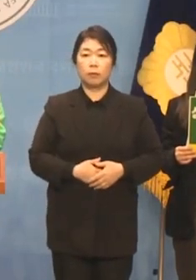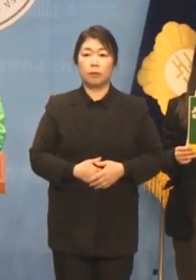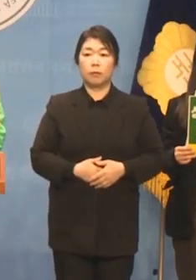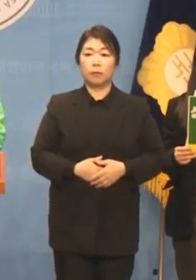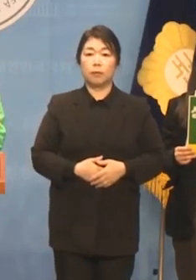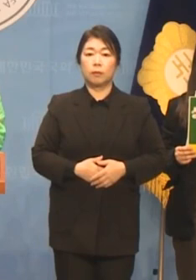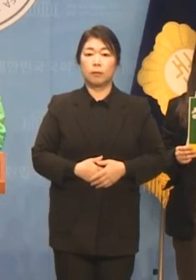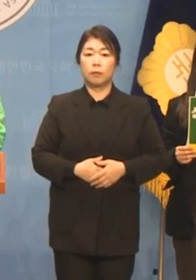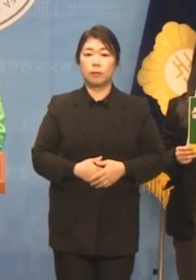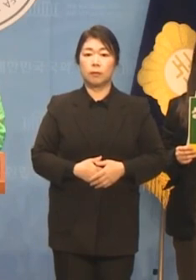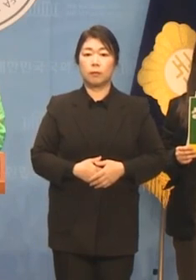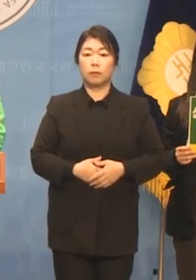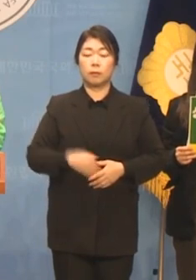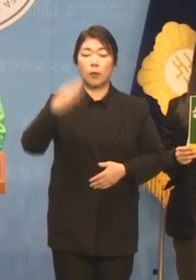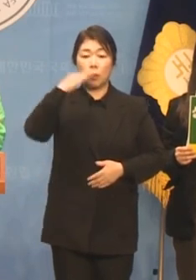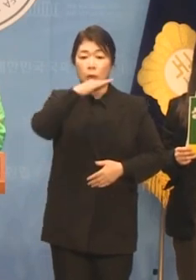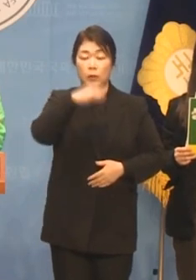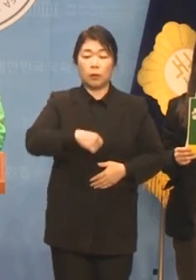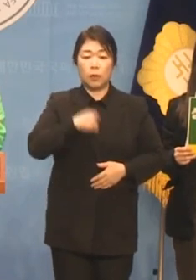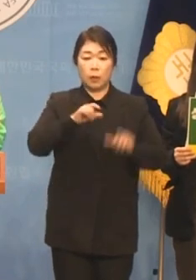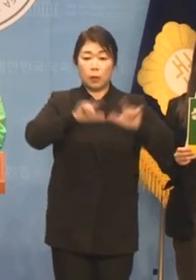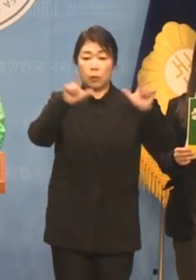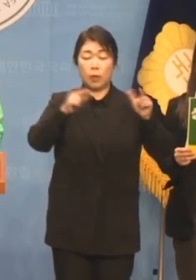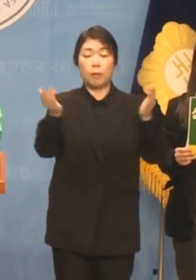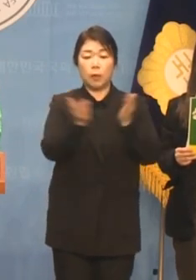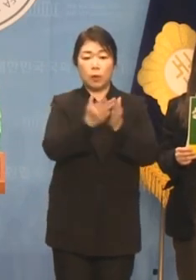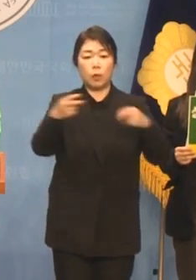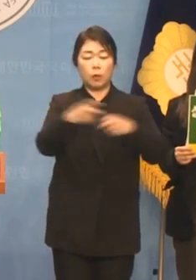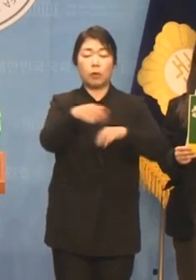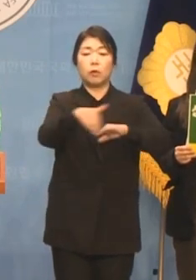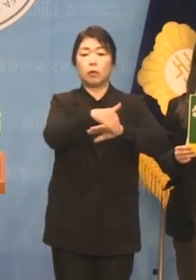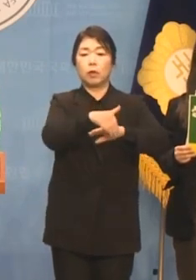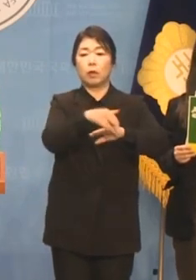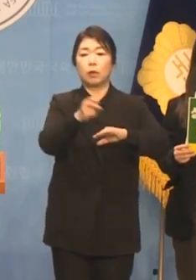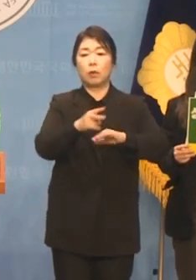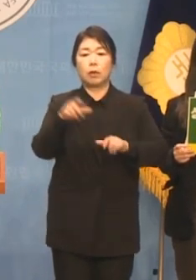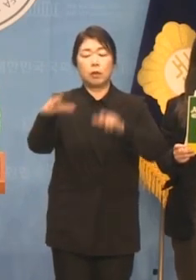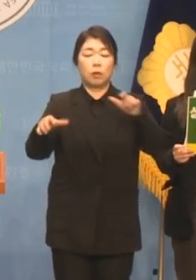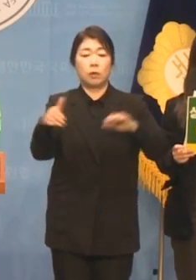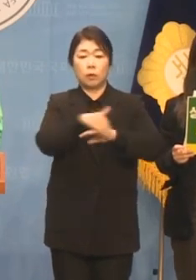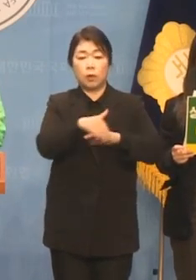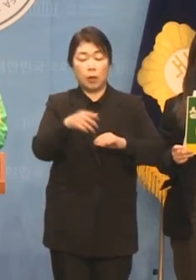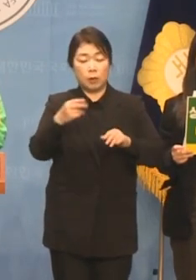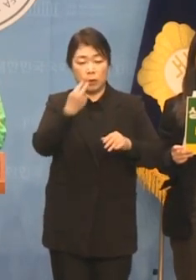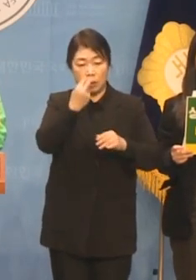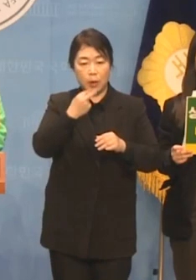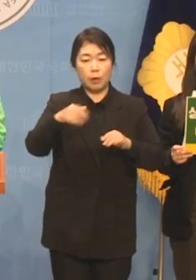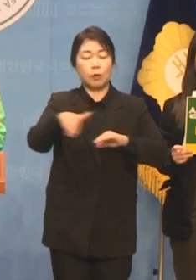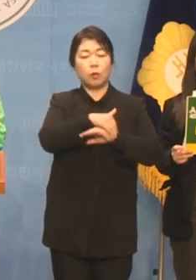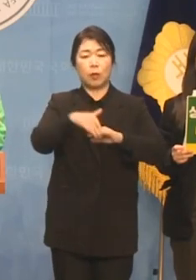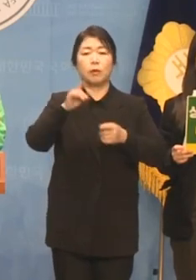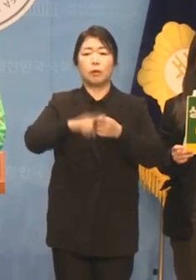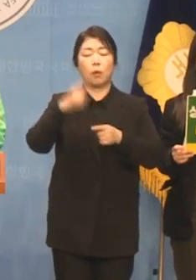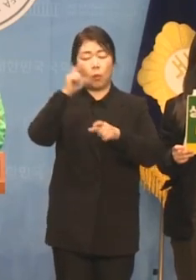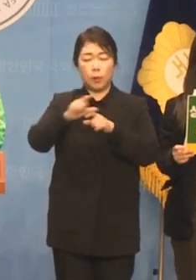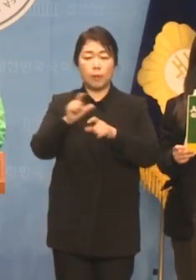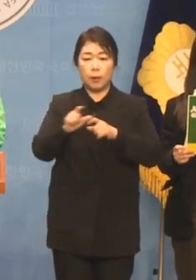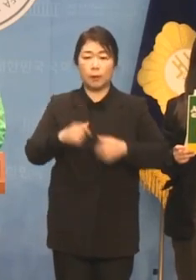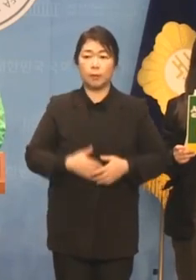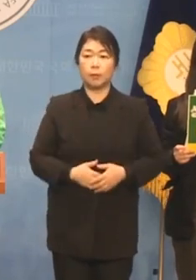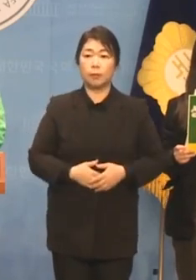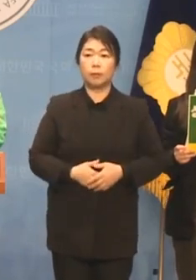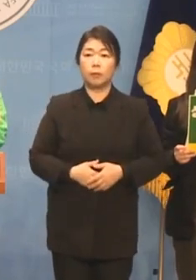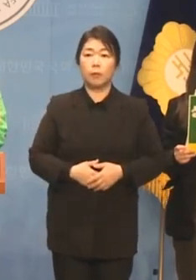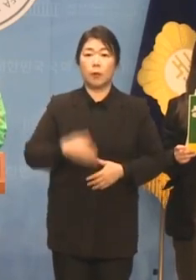없습니다 녹색 정의당은 기후위기 시대에 걸맞은 교통 정책 지역 정책 생태 정책을 고민하겠습니다 무엇보다